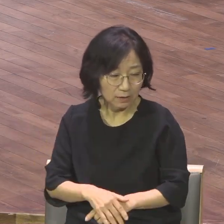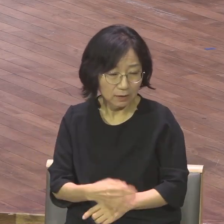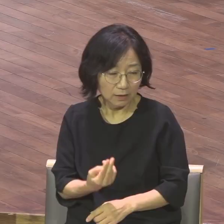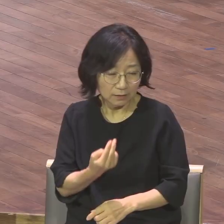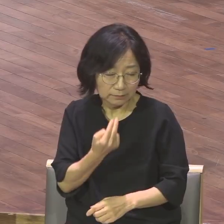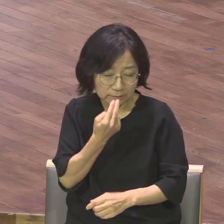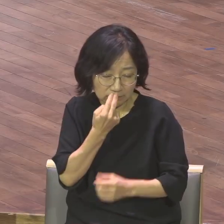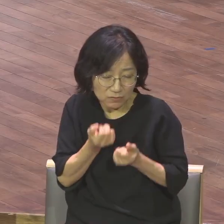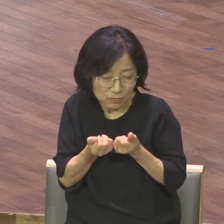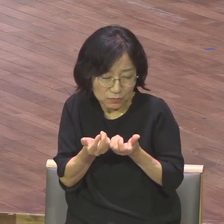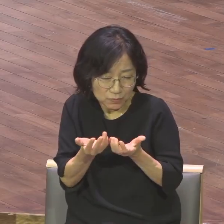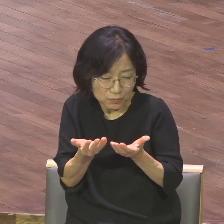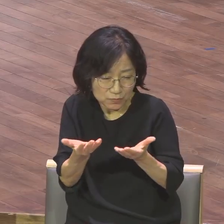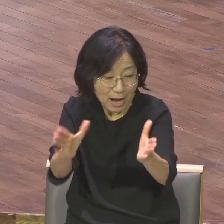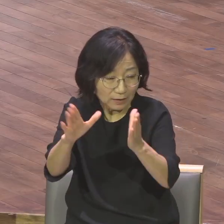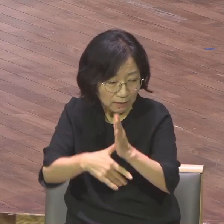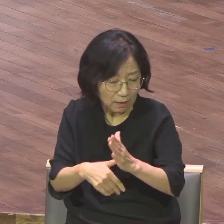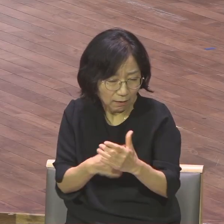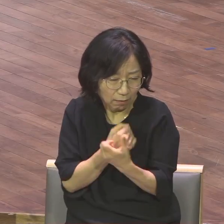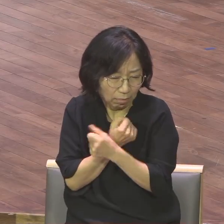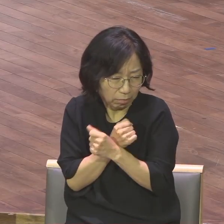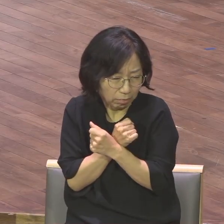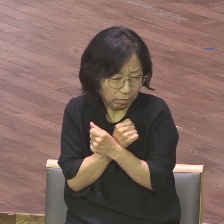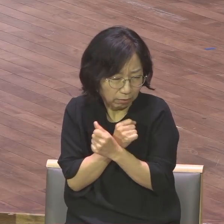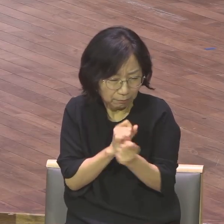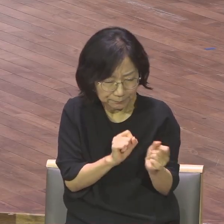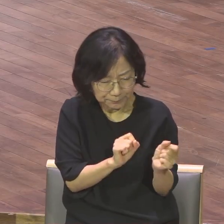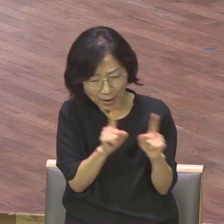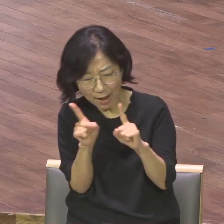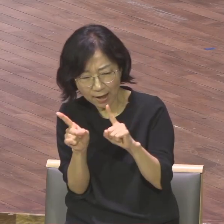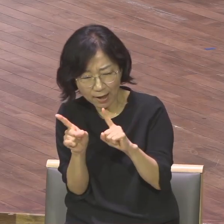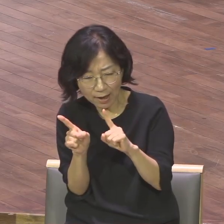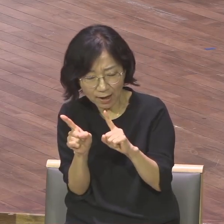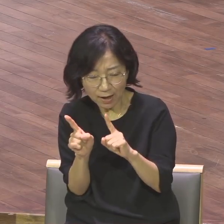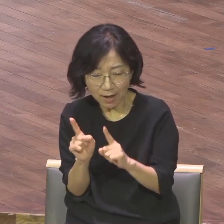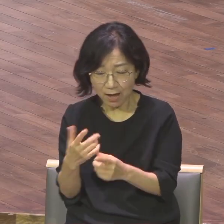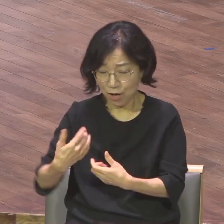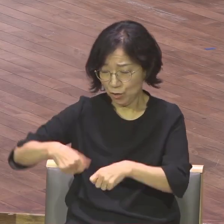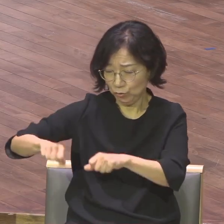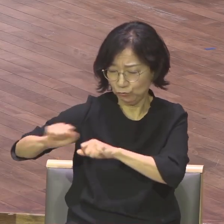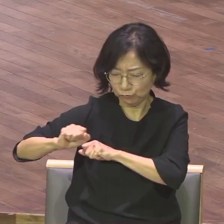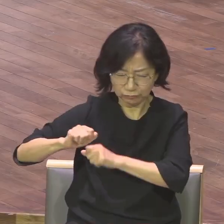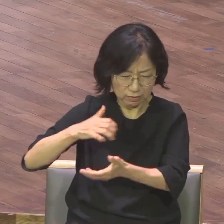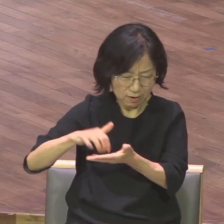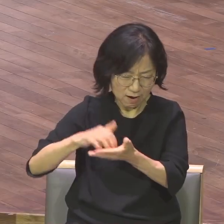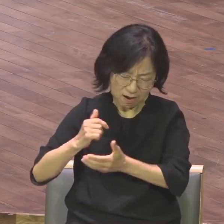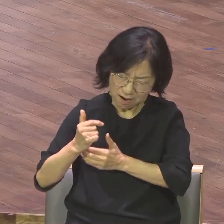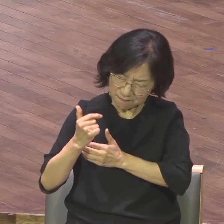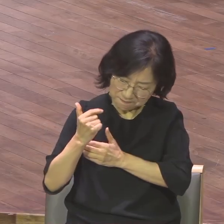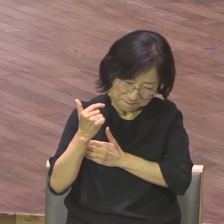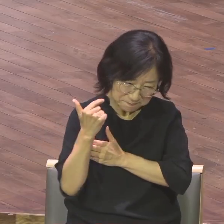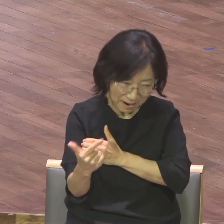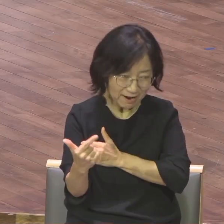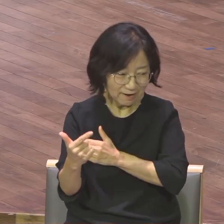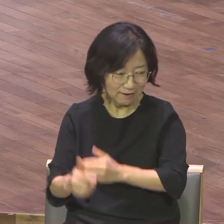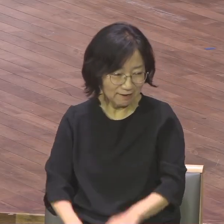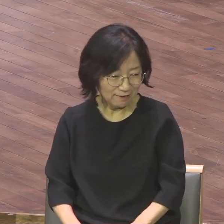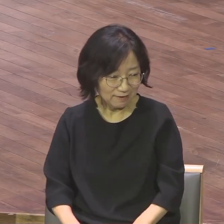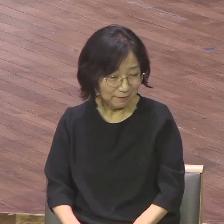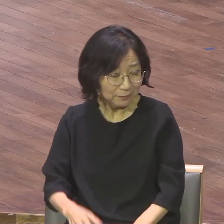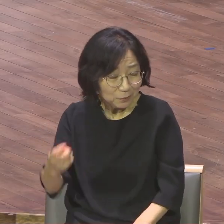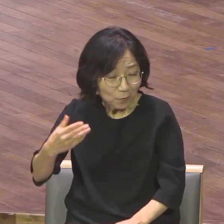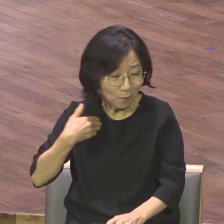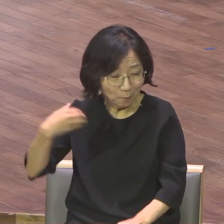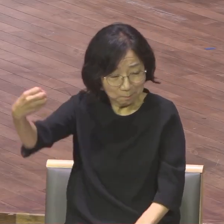대언하였더니 생기가 그들에게 들어가매 그들이 곧 살아나서 일어나 서는데 극히 큰 군대더라.